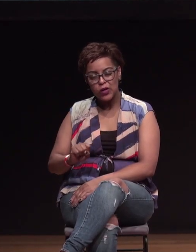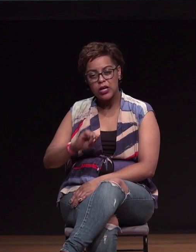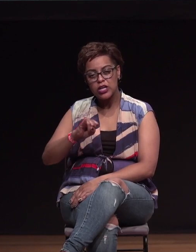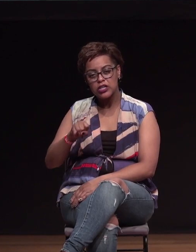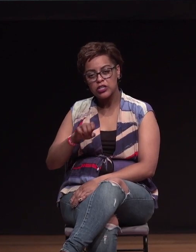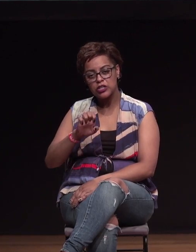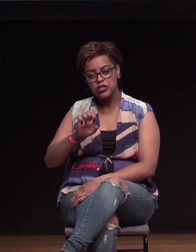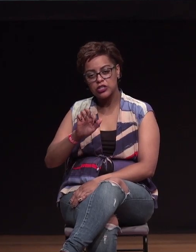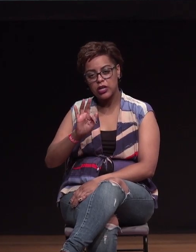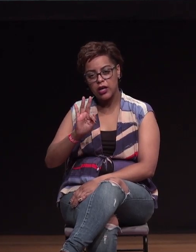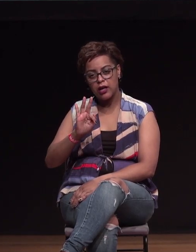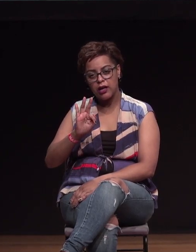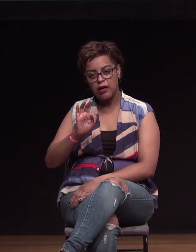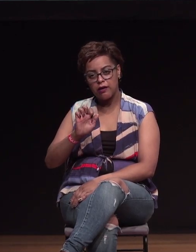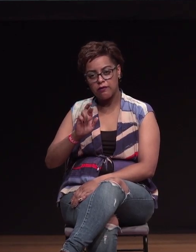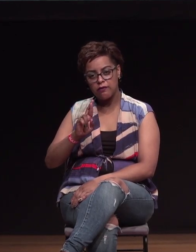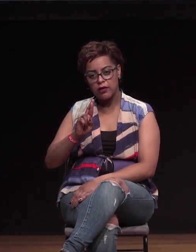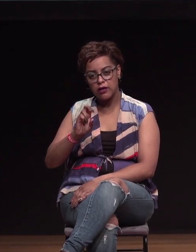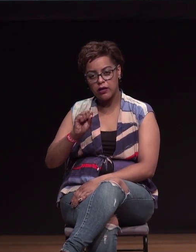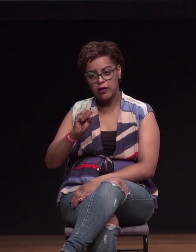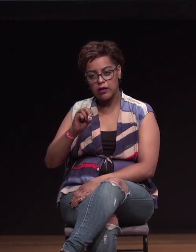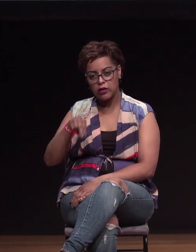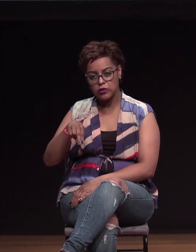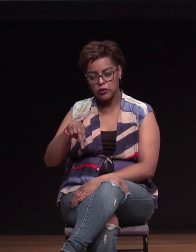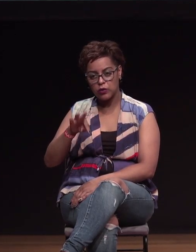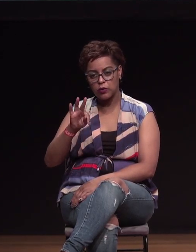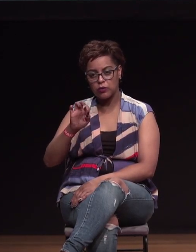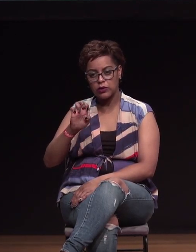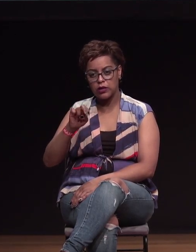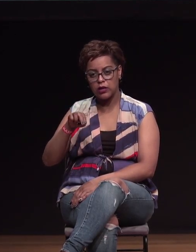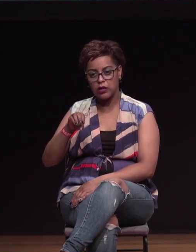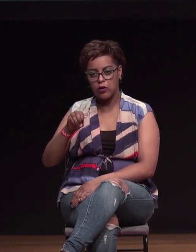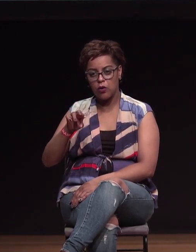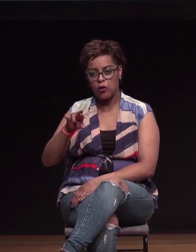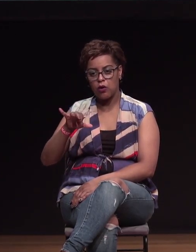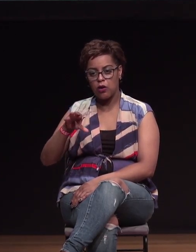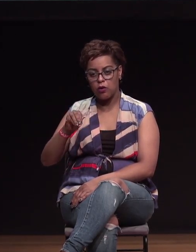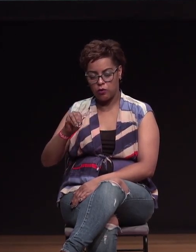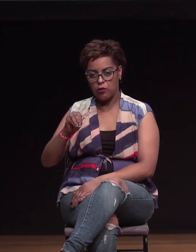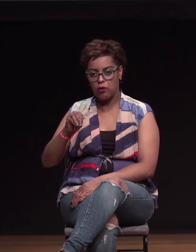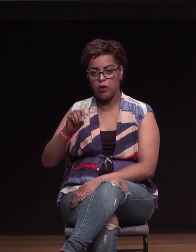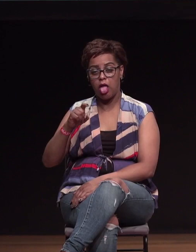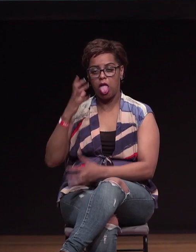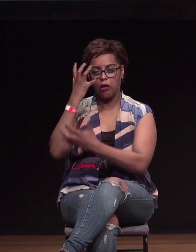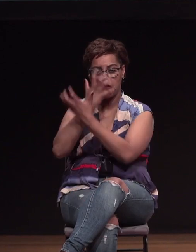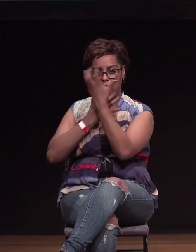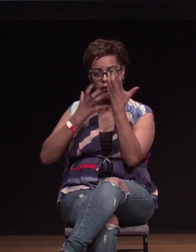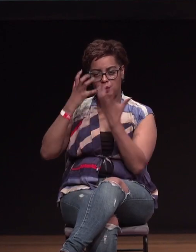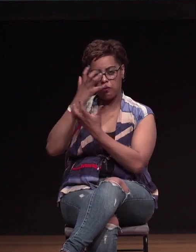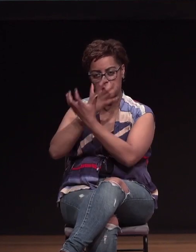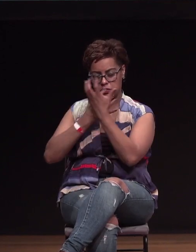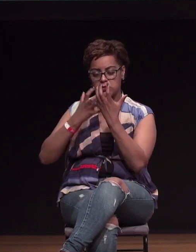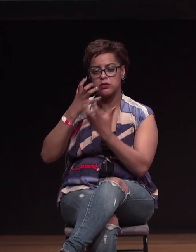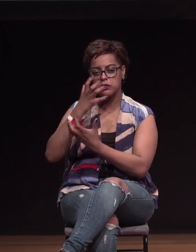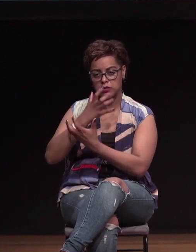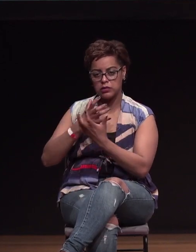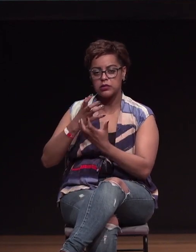Tenório. Ele é um romancista que tem textos